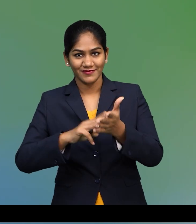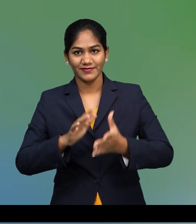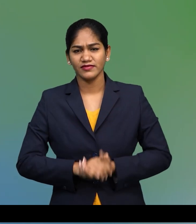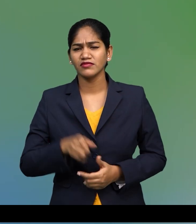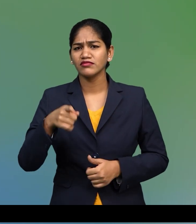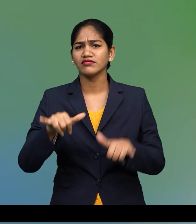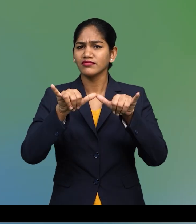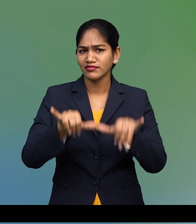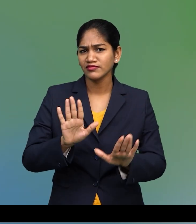తీరంలో ఉంది